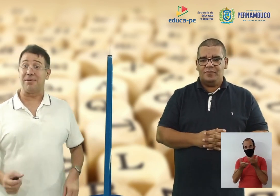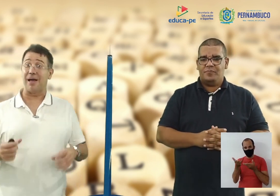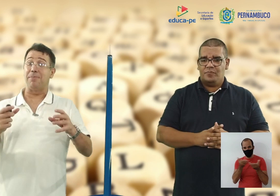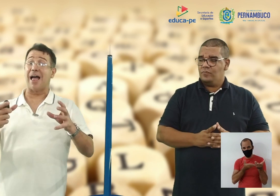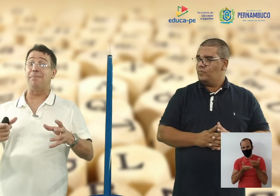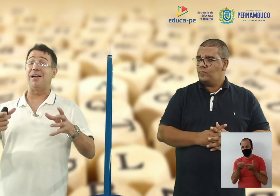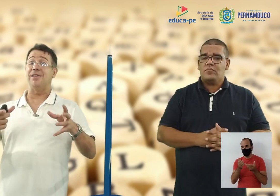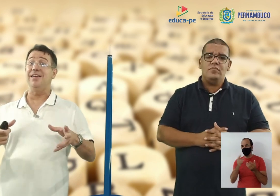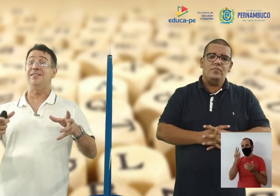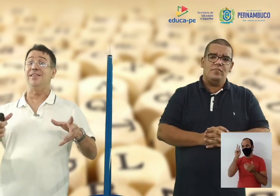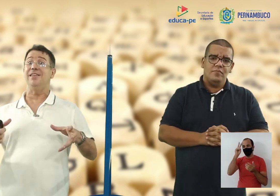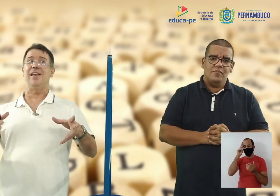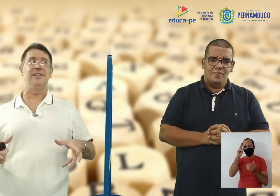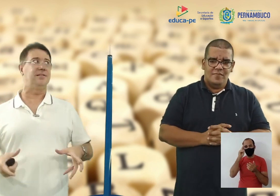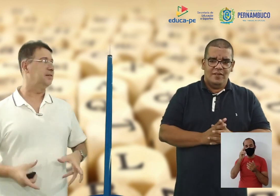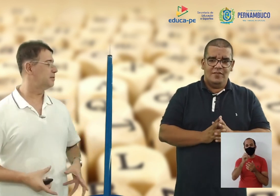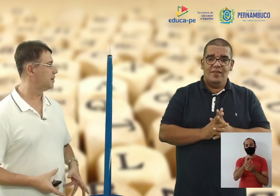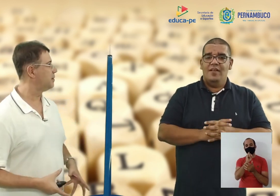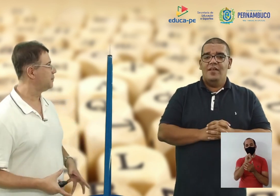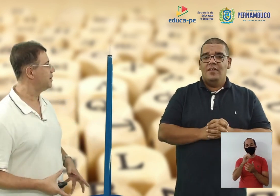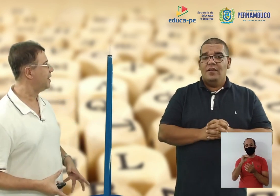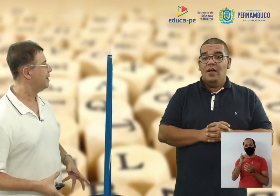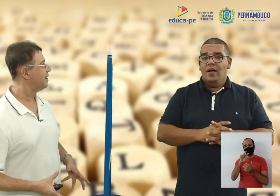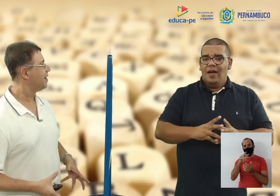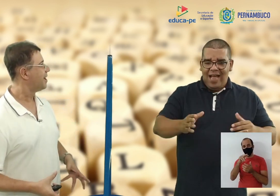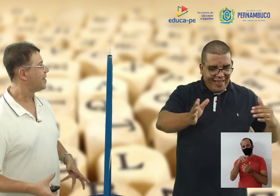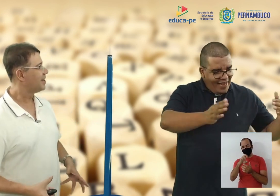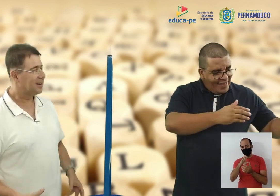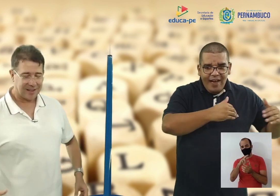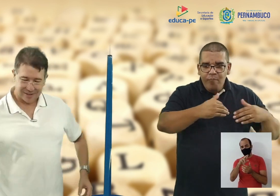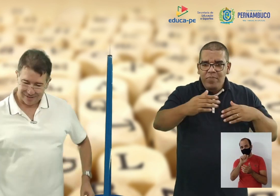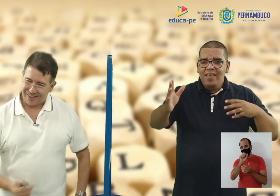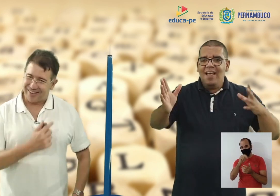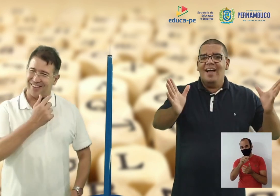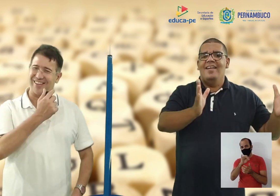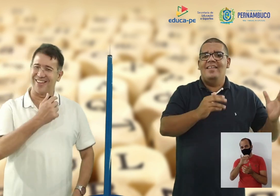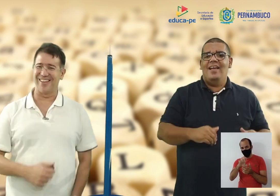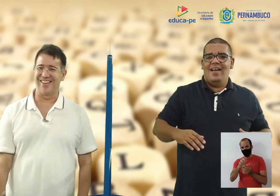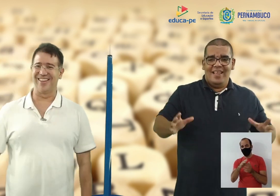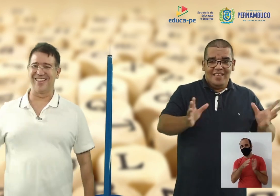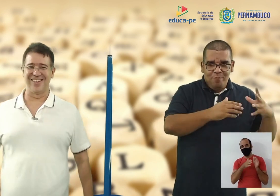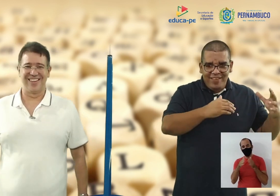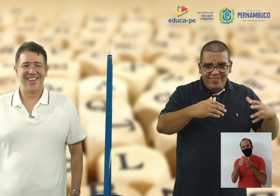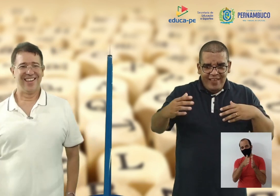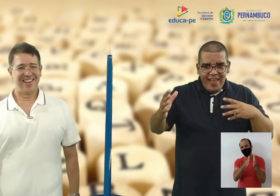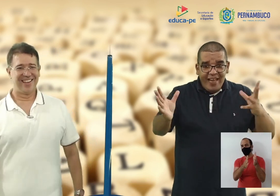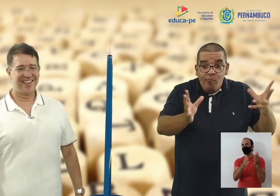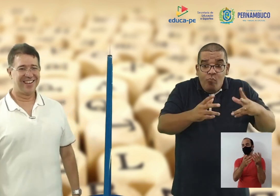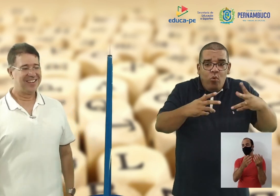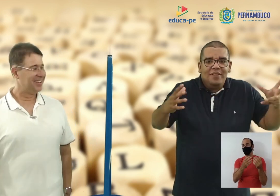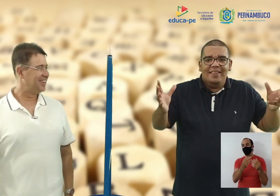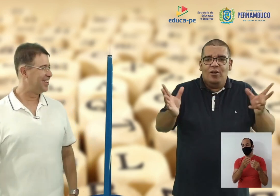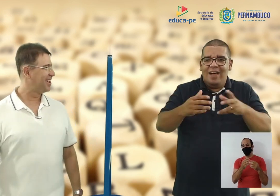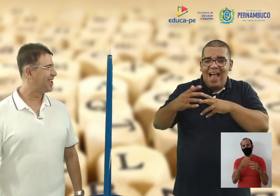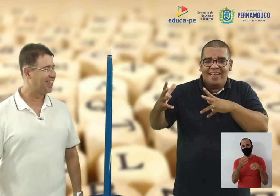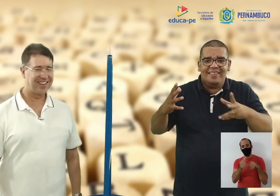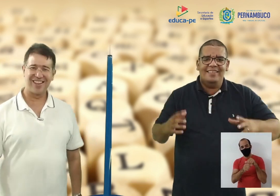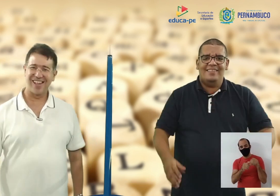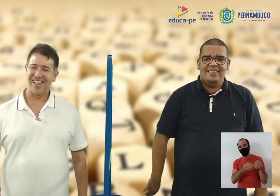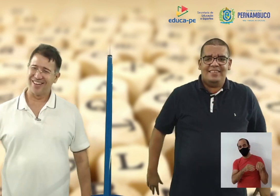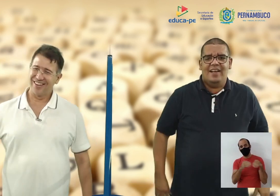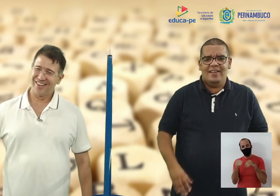itinerante, lembrar a palavra itinerante significa aquele que caminha, né? Aquele que passeia, que muda de